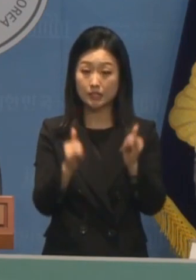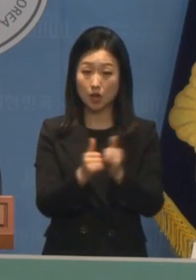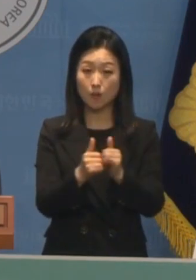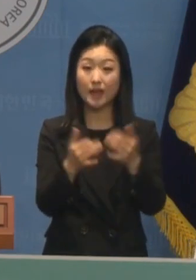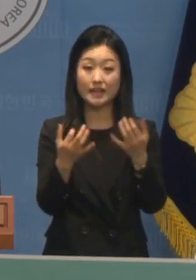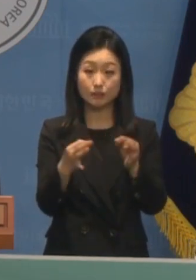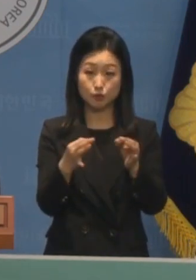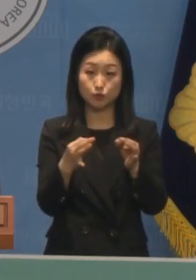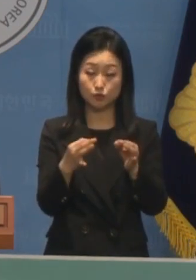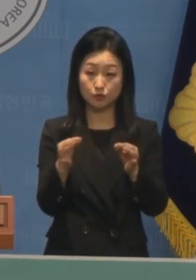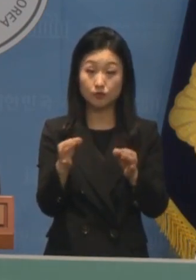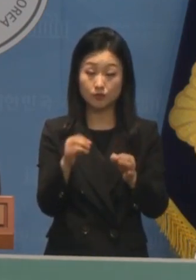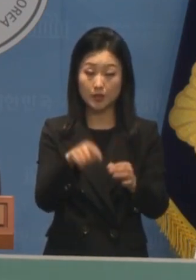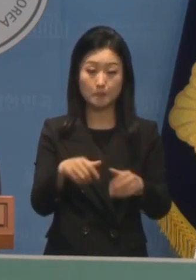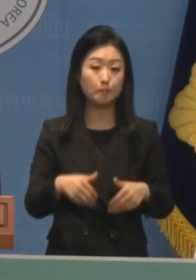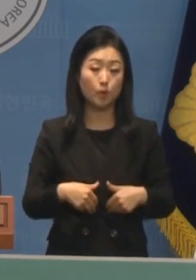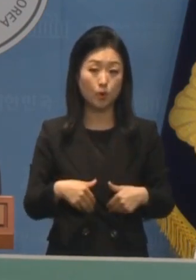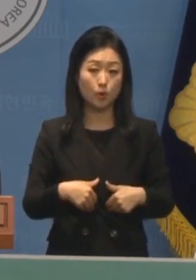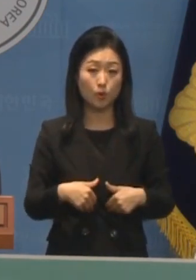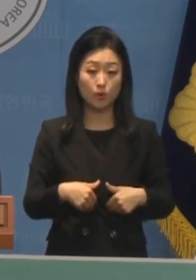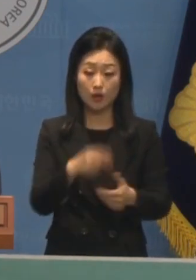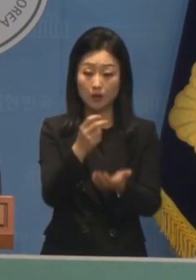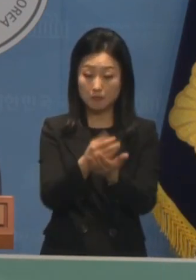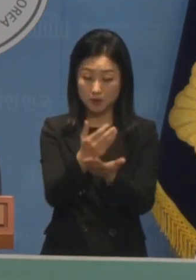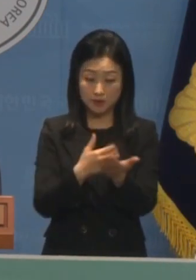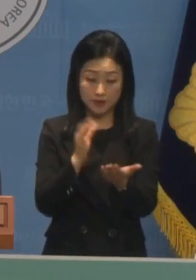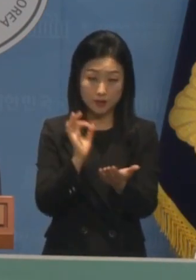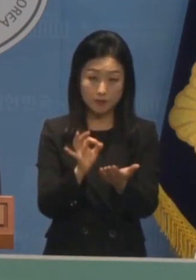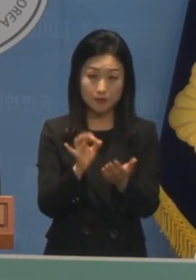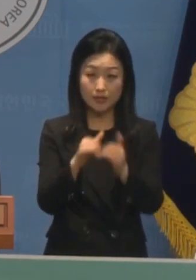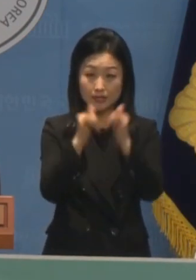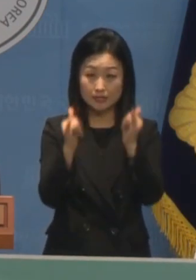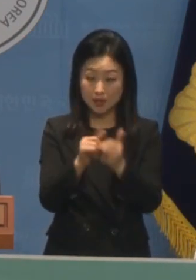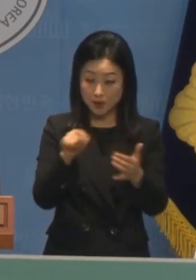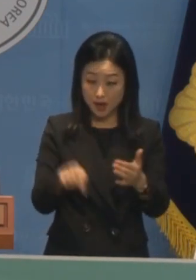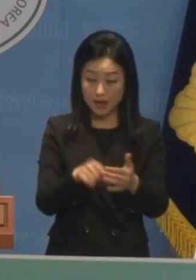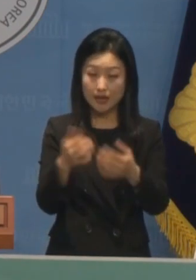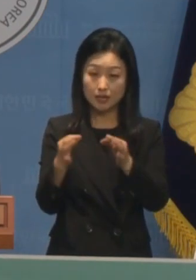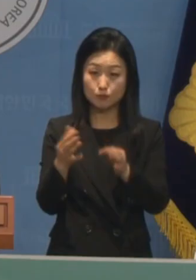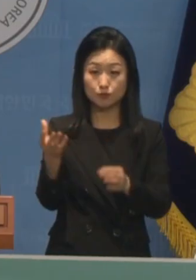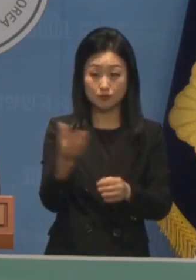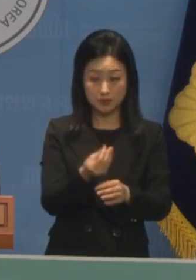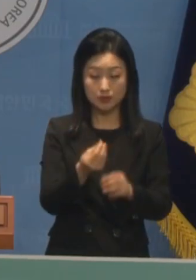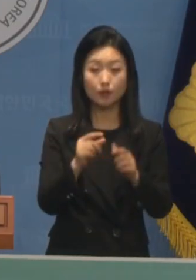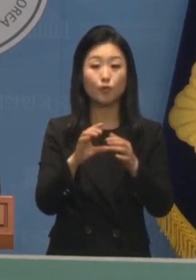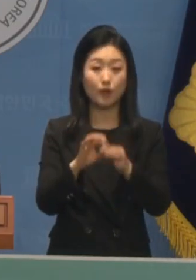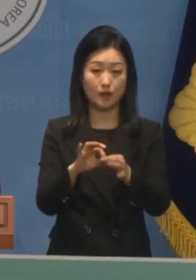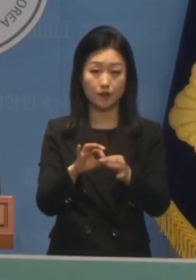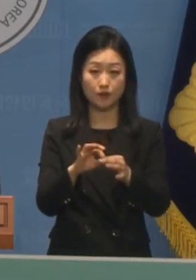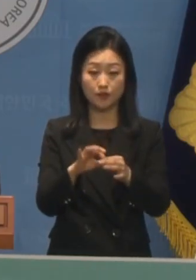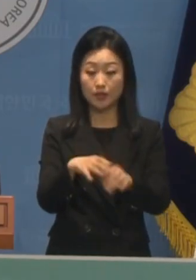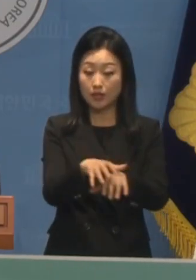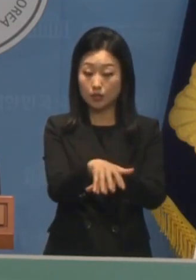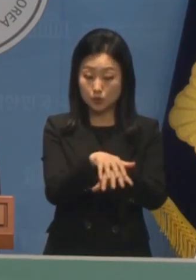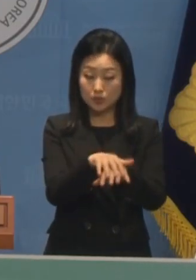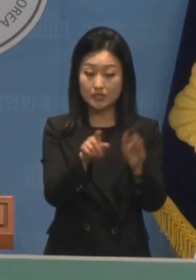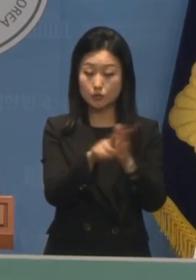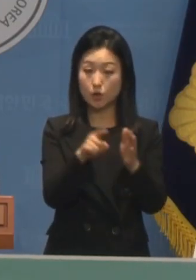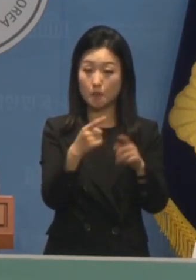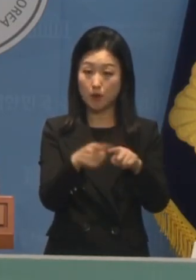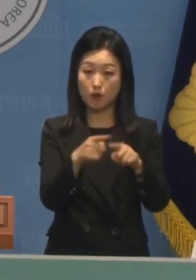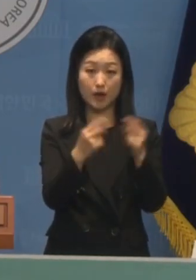금융을 꼽고 있습니다. 이 법에서는 사회적 금융 제도 정비를 위해서 사회연대경제조직 신용평가